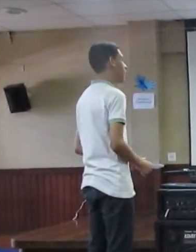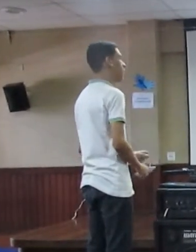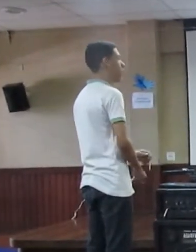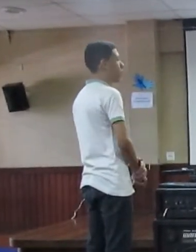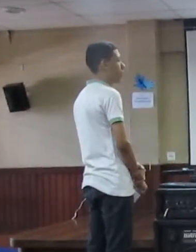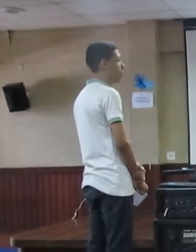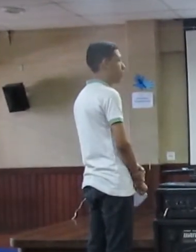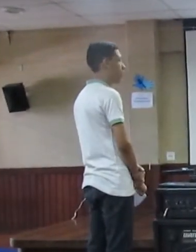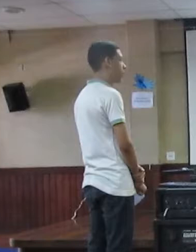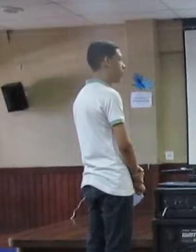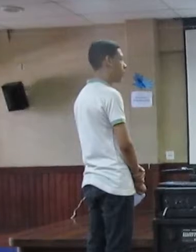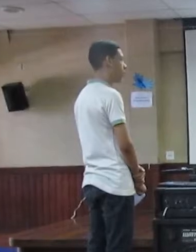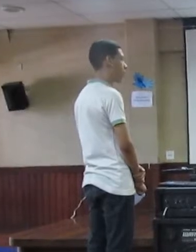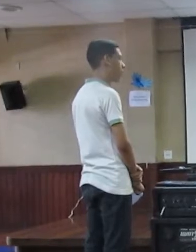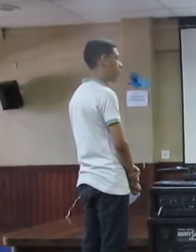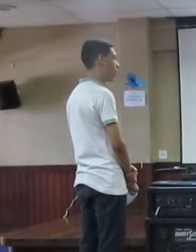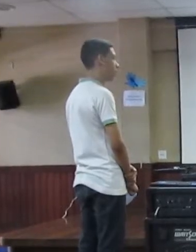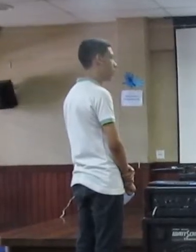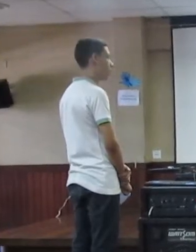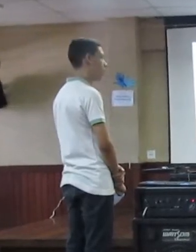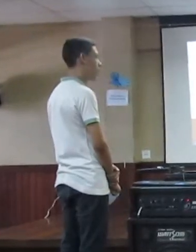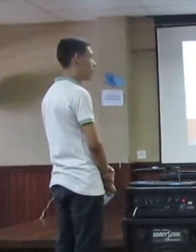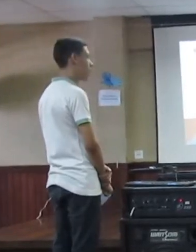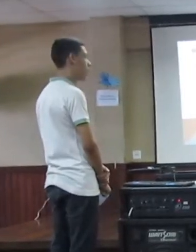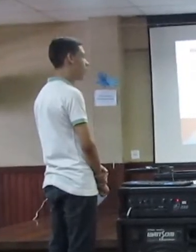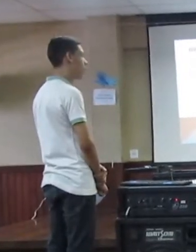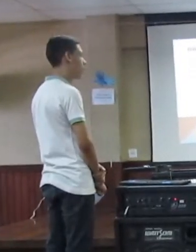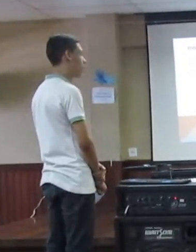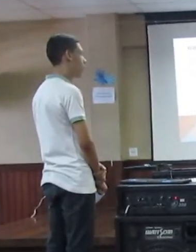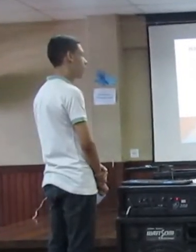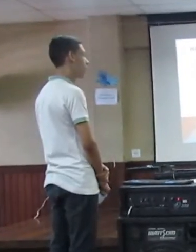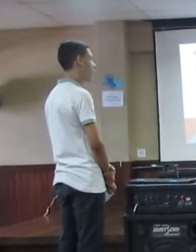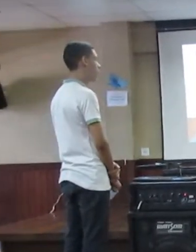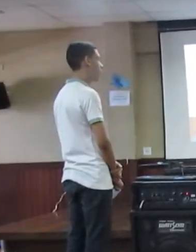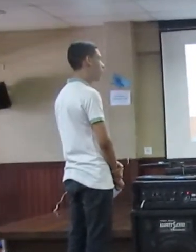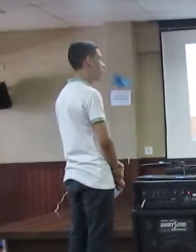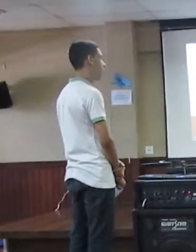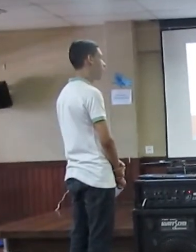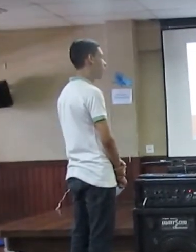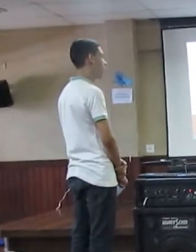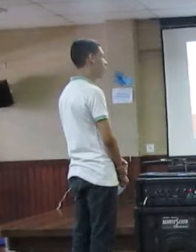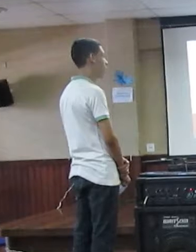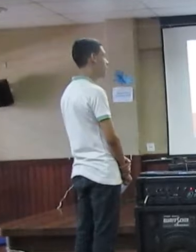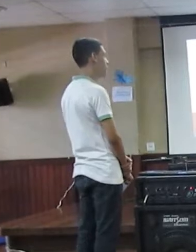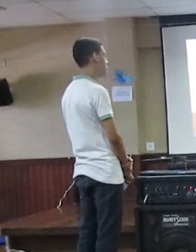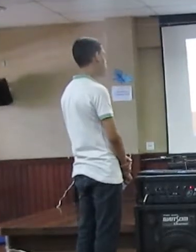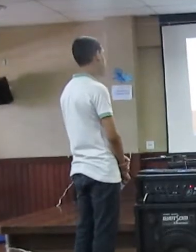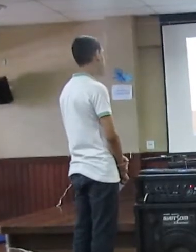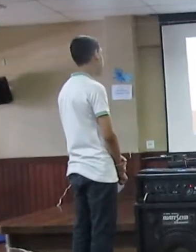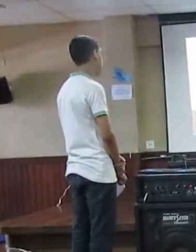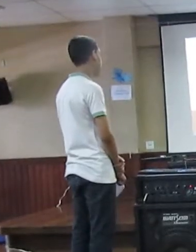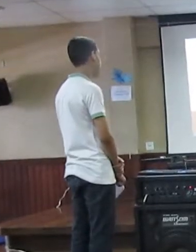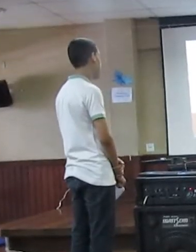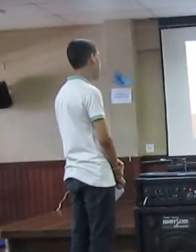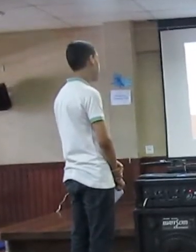têm, dentro da própria igreja já existe também, né? O aprendizado em Libras é muito produtivo